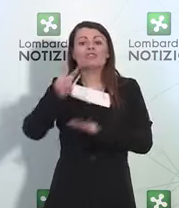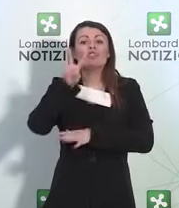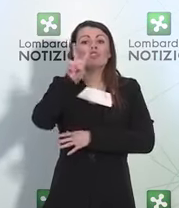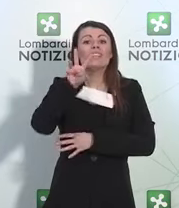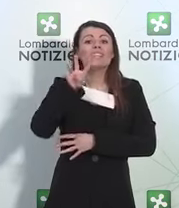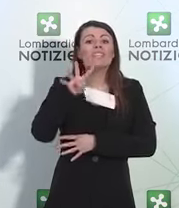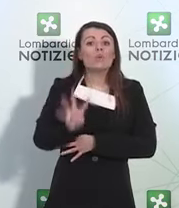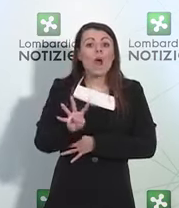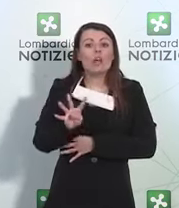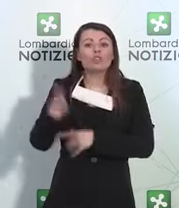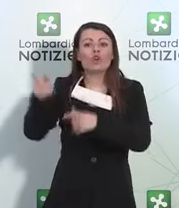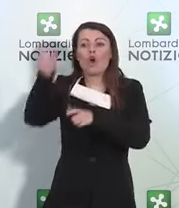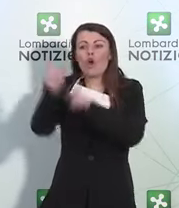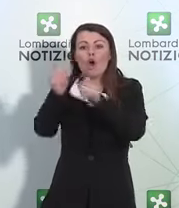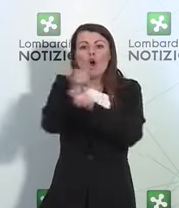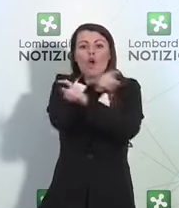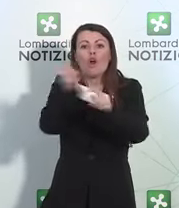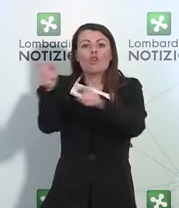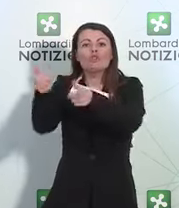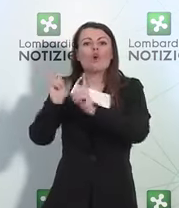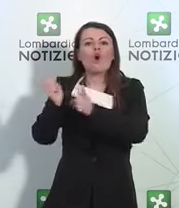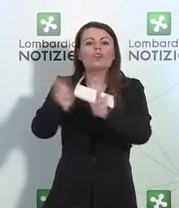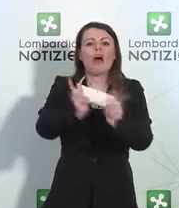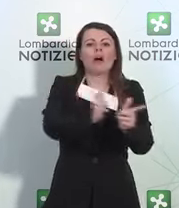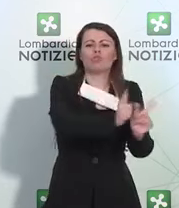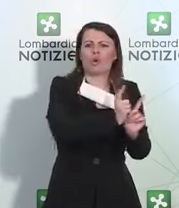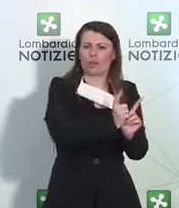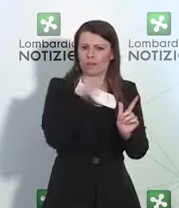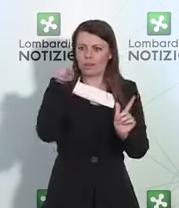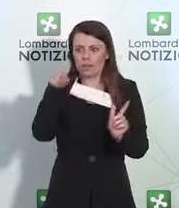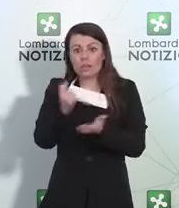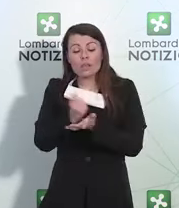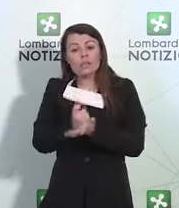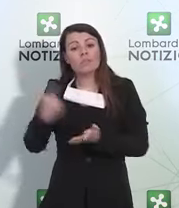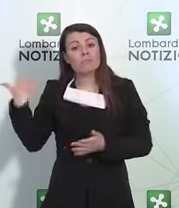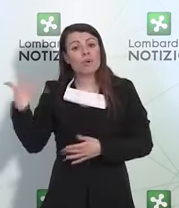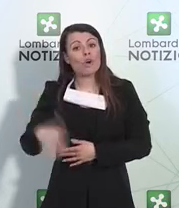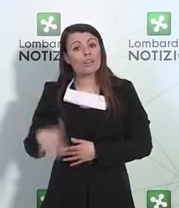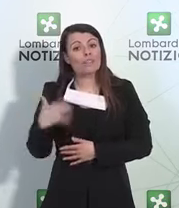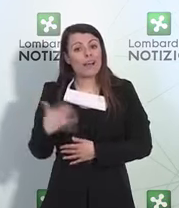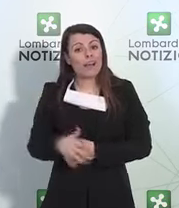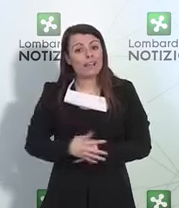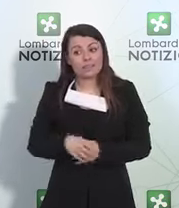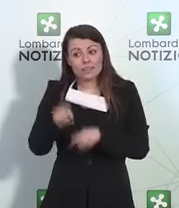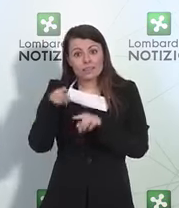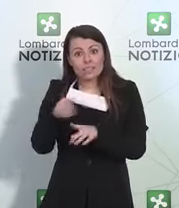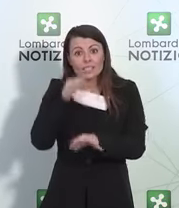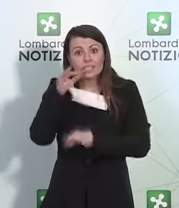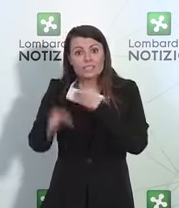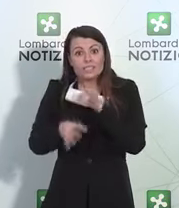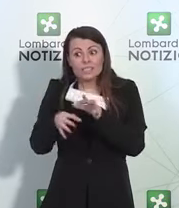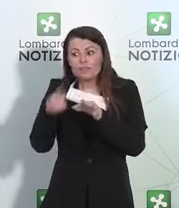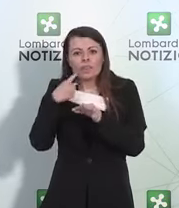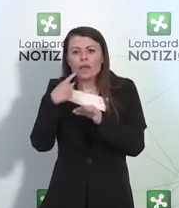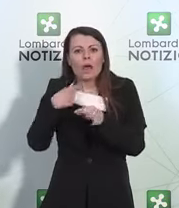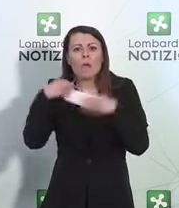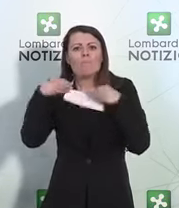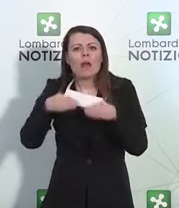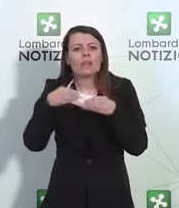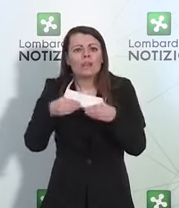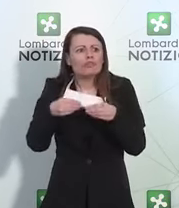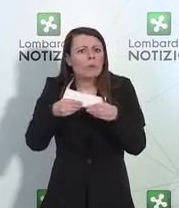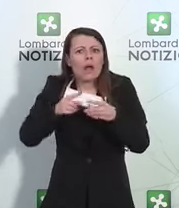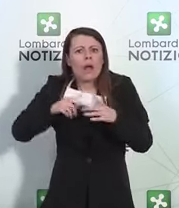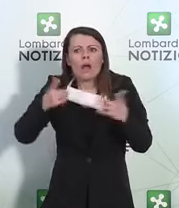donatori questo è importante perché evidenza come ci sia una partecipazione assolutamente estese le donazioni vanno